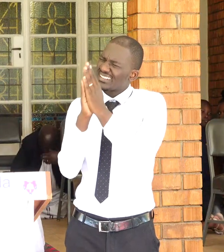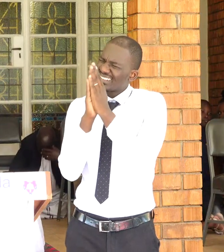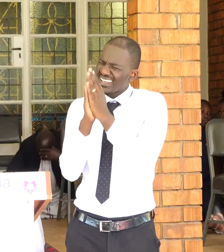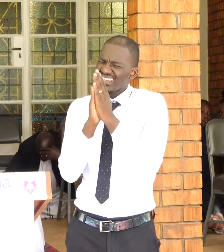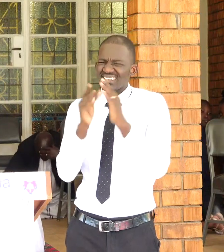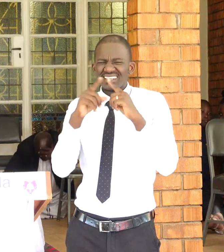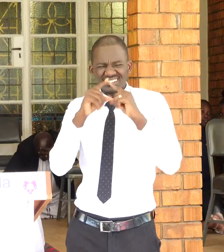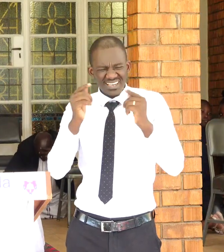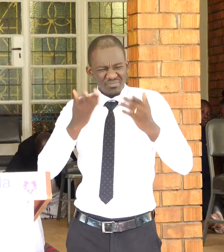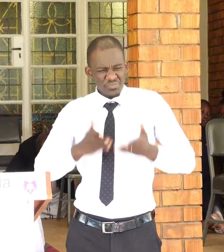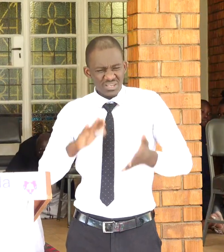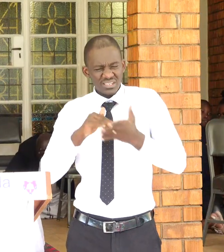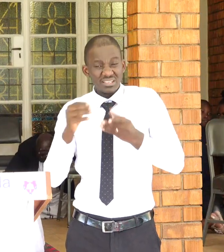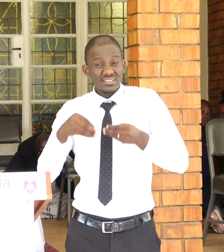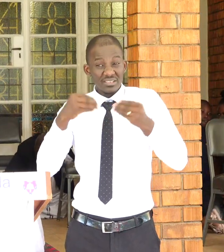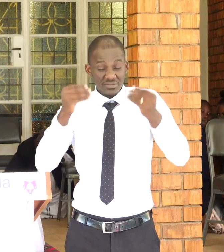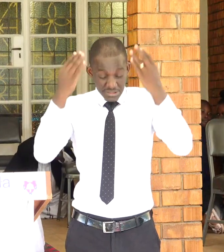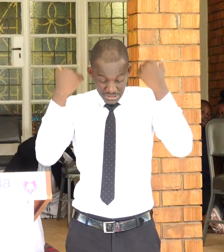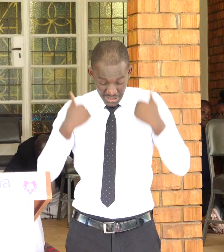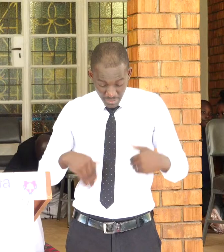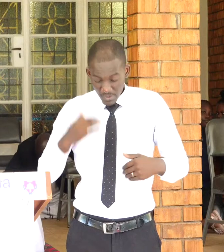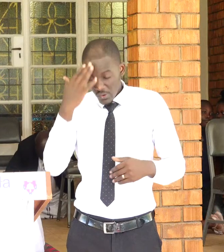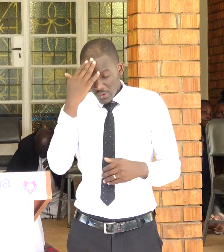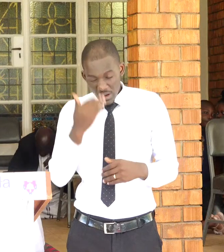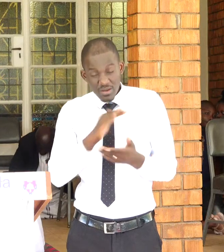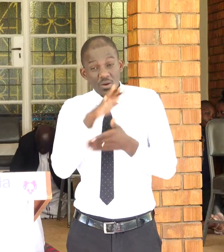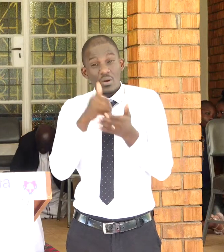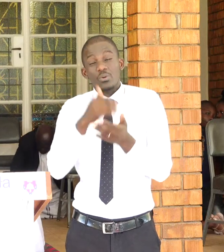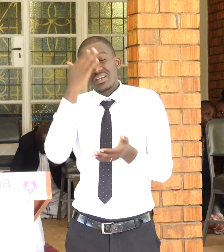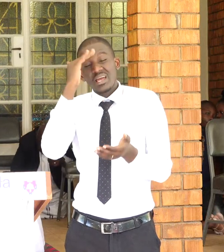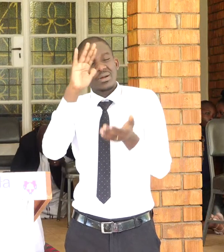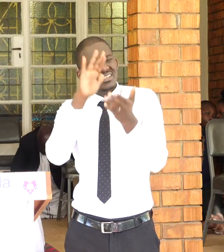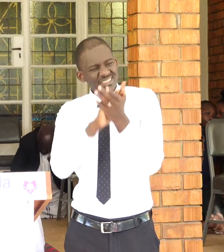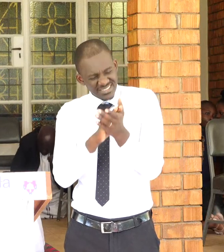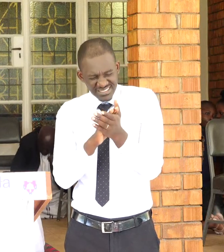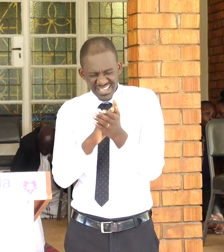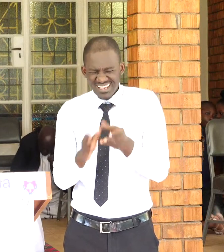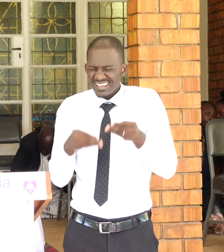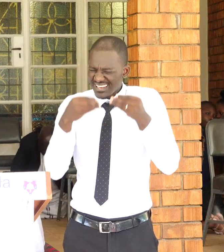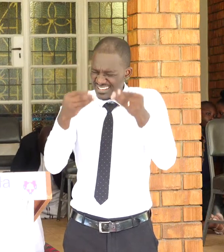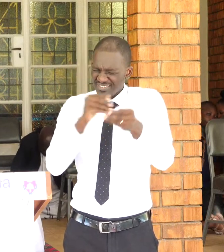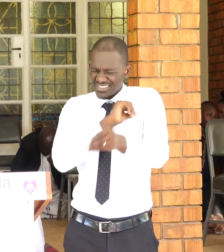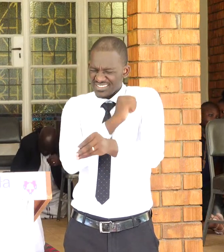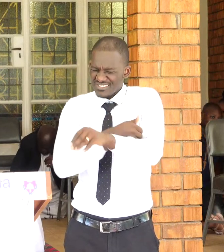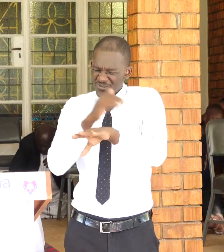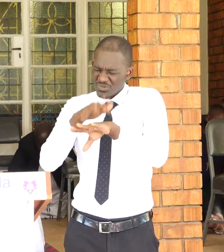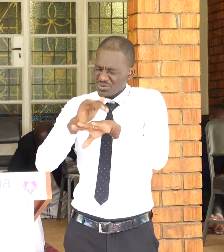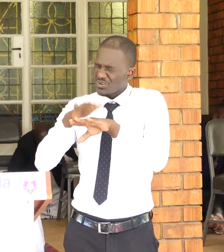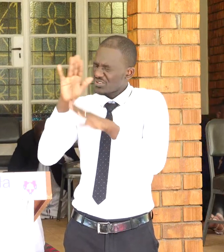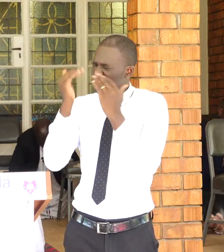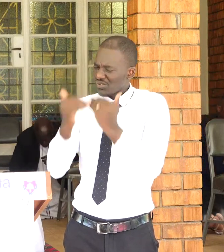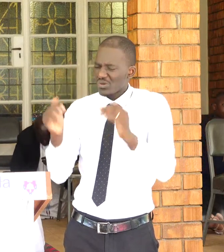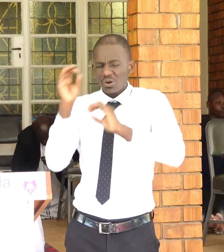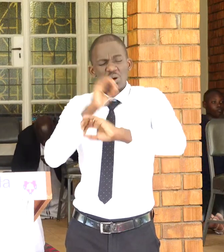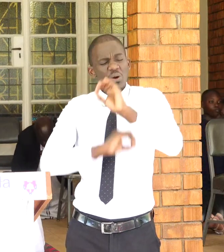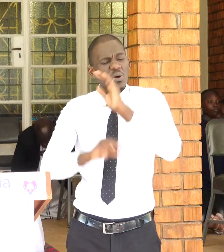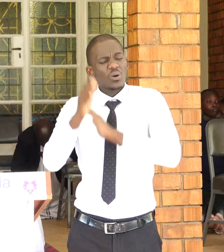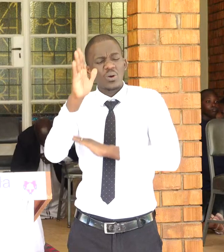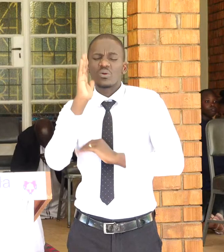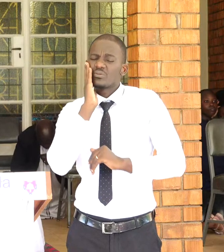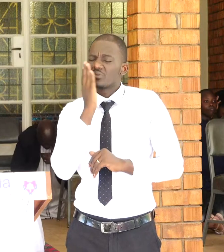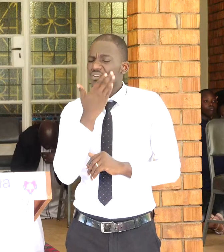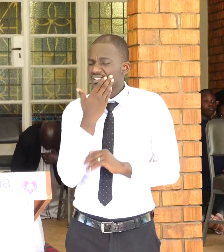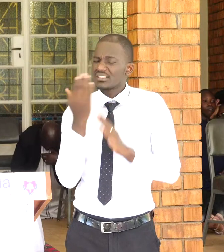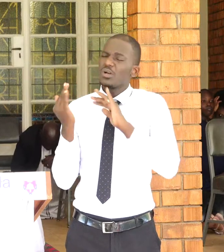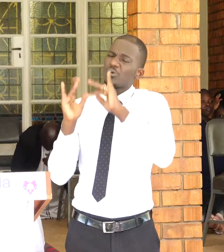erinnya okiwe ekyambalo kubanga abo bonna abakkiriza baweereddwa obuyinza okuyitibwa abaana ayi Katonda w'ekisa ng'abaana bo tujja